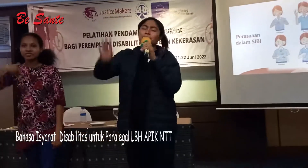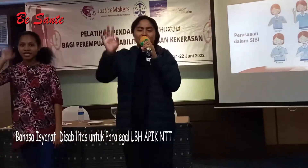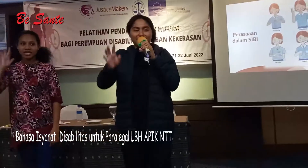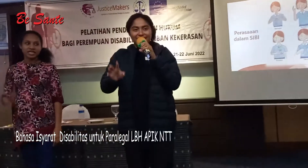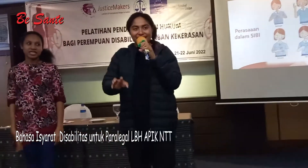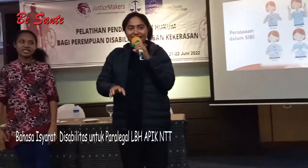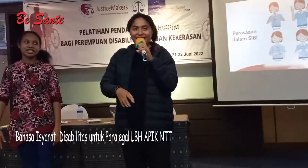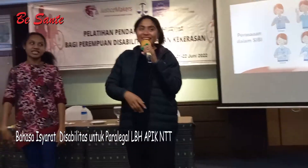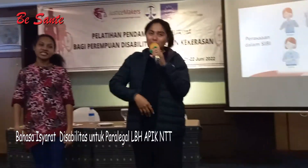pergi,